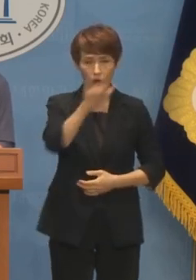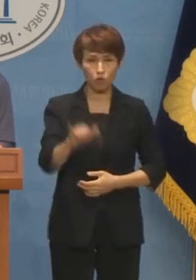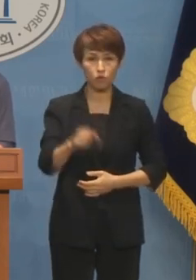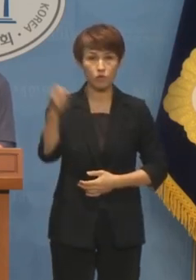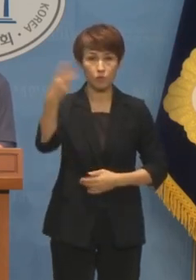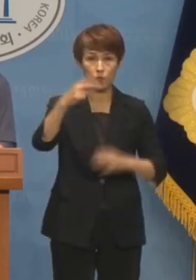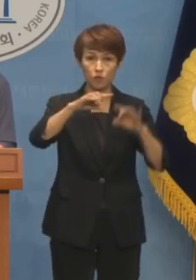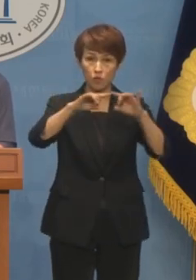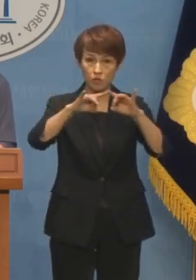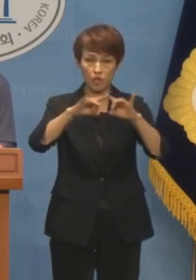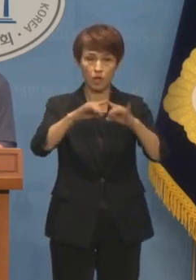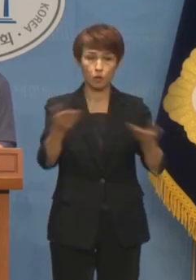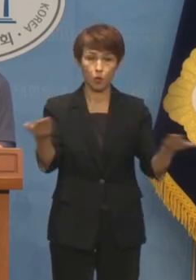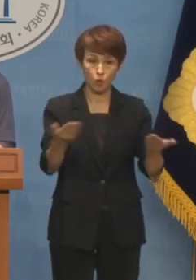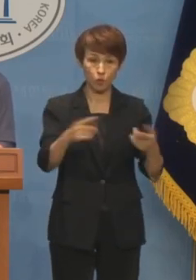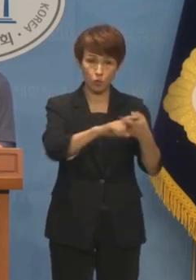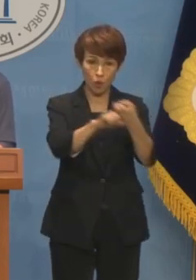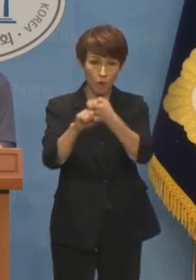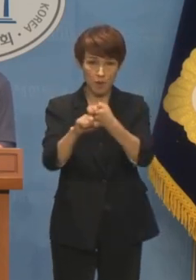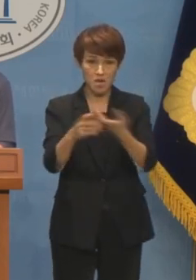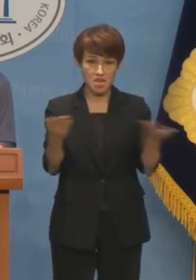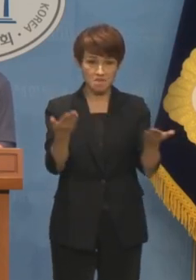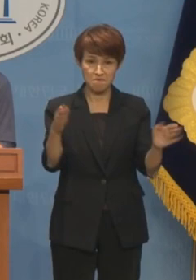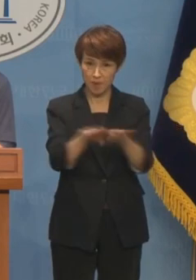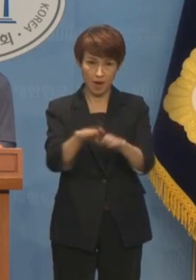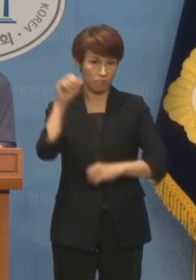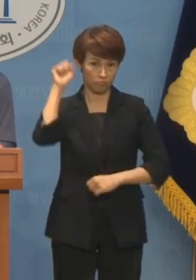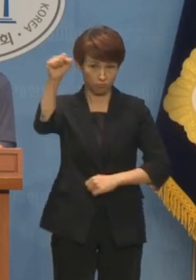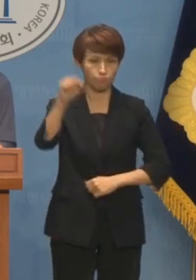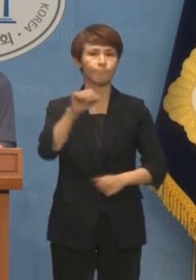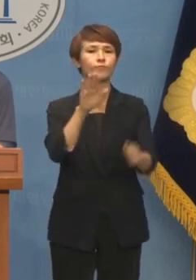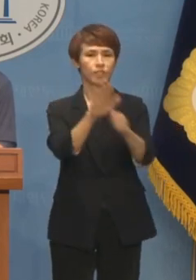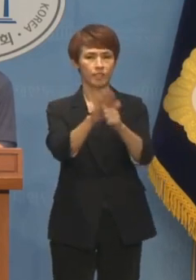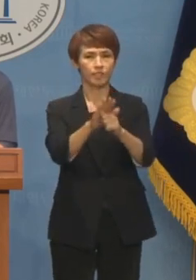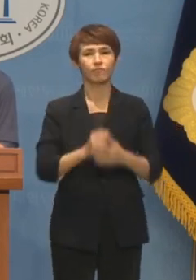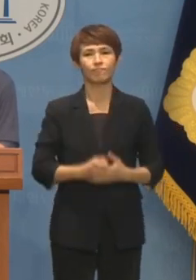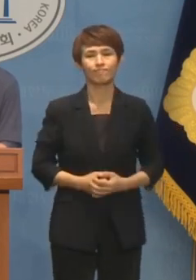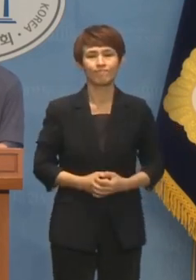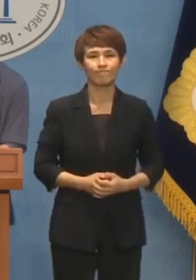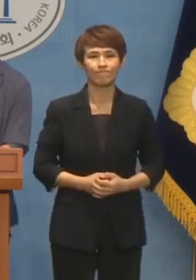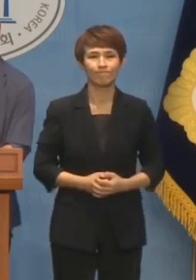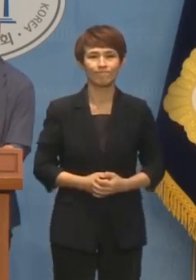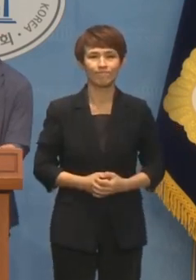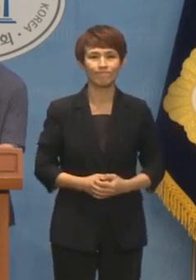삼성전자 노동조합의 파업을 적극 지지합니다. 이상입니다.